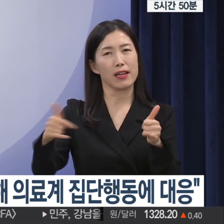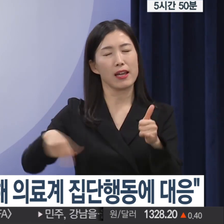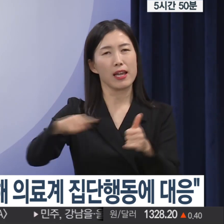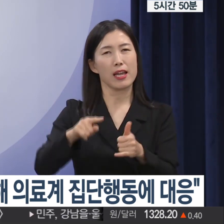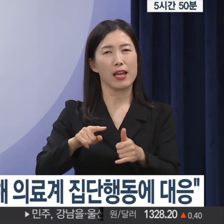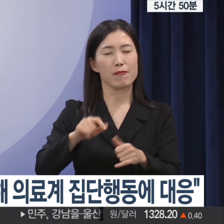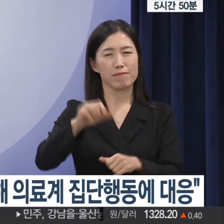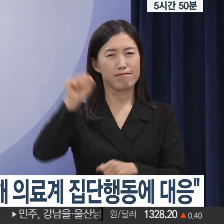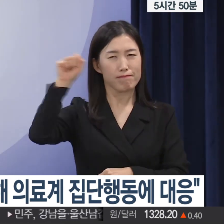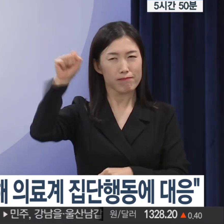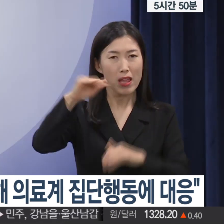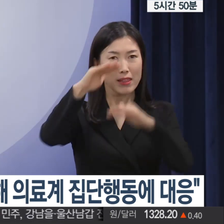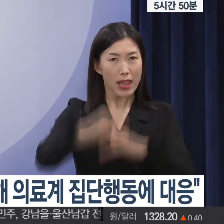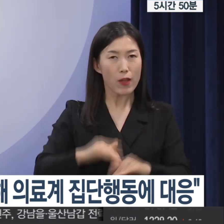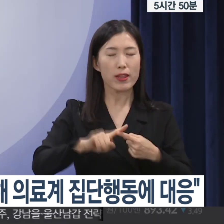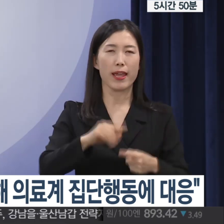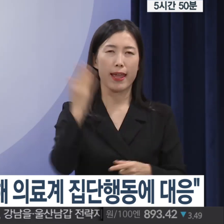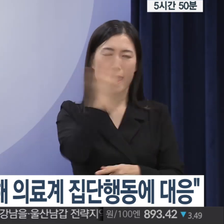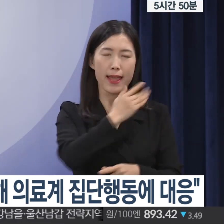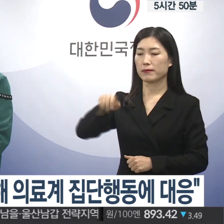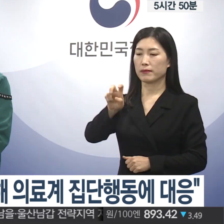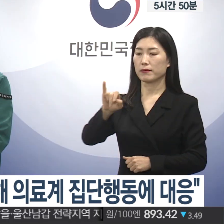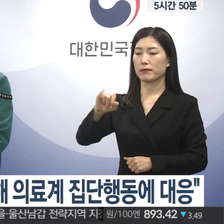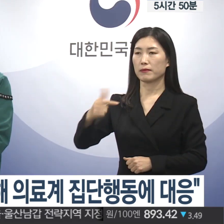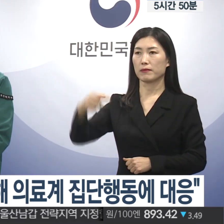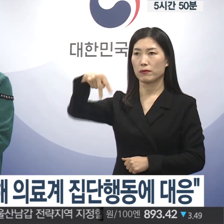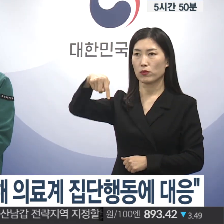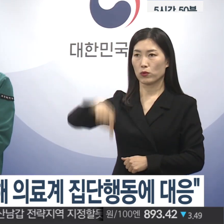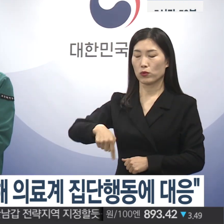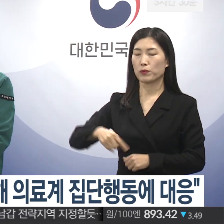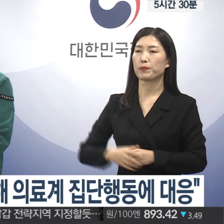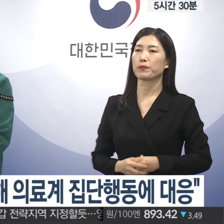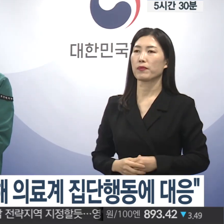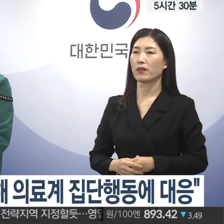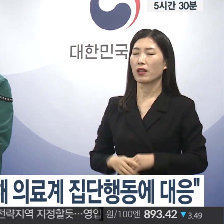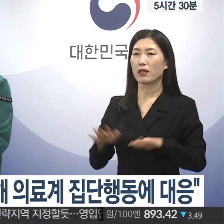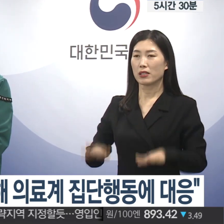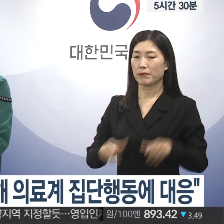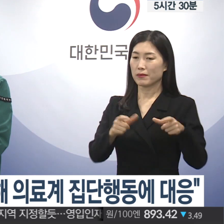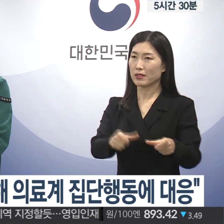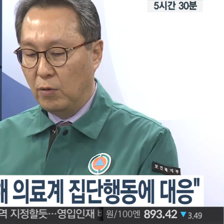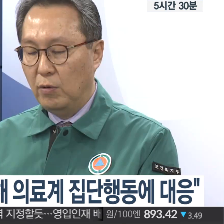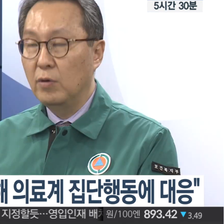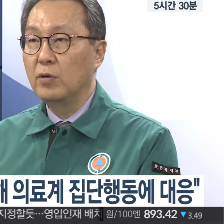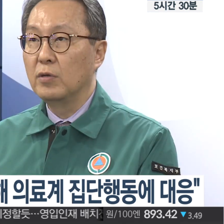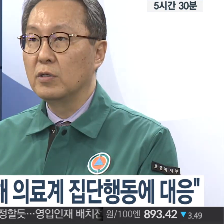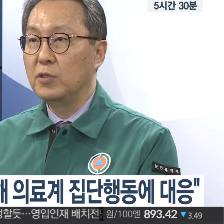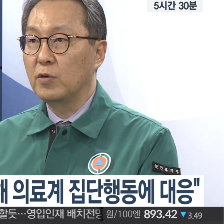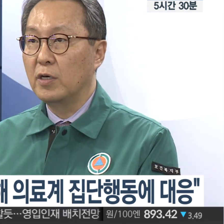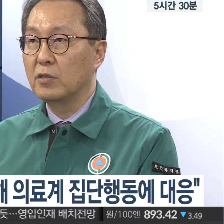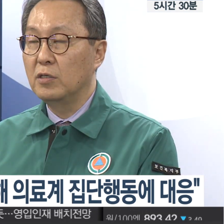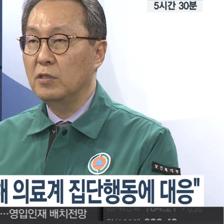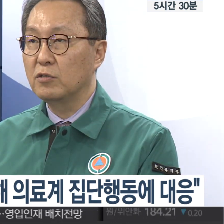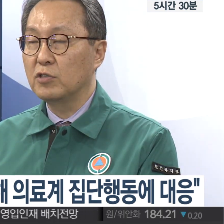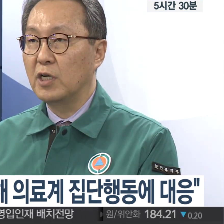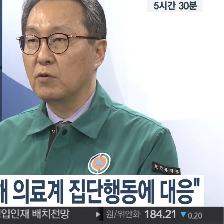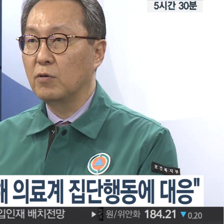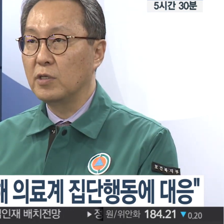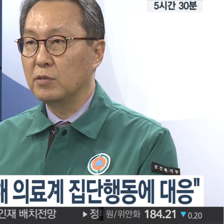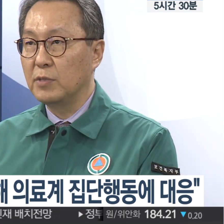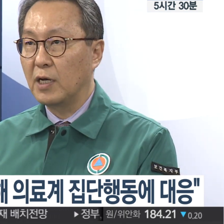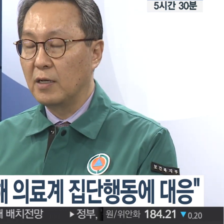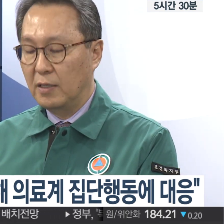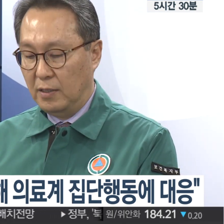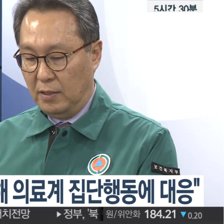단체들이 이번 증원 결정을 두고 비과학적이고 정치적 결정이라고 주장하는데 역대 정부에서 증언하지 못한 것이야말로 정치적